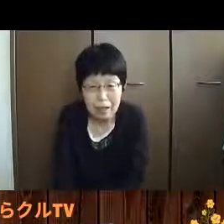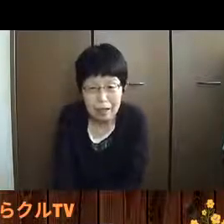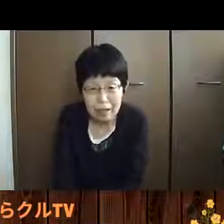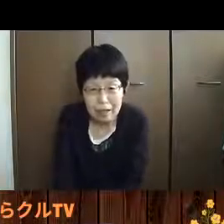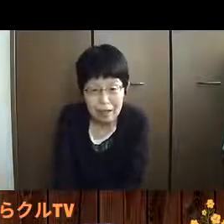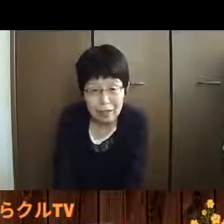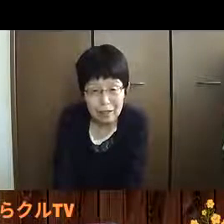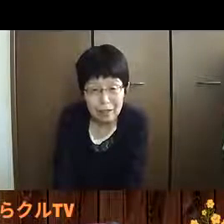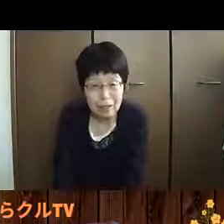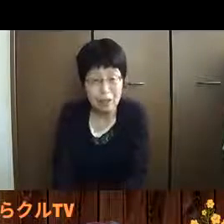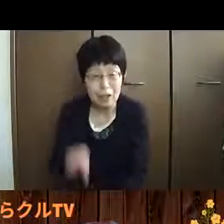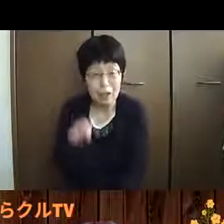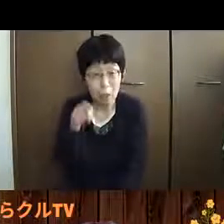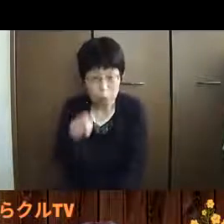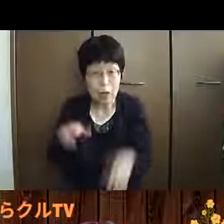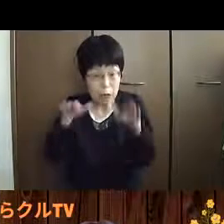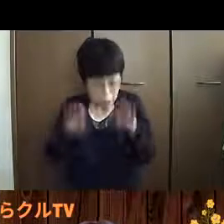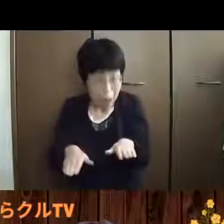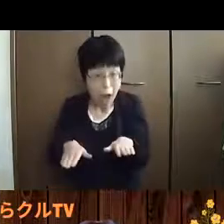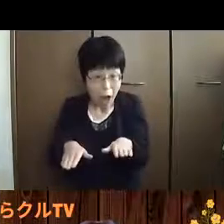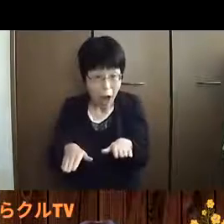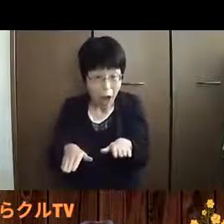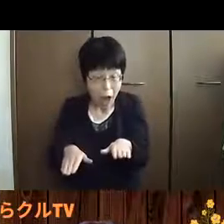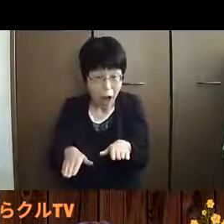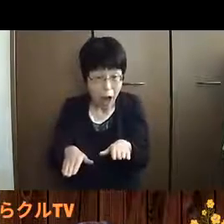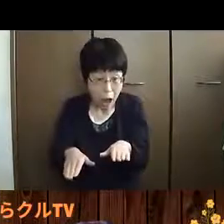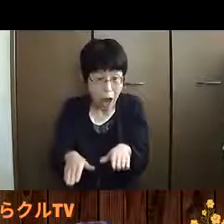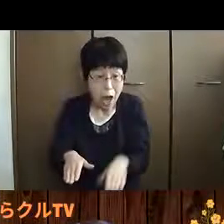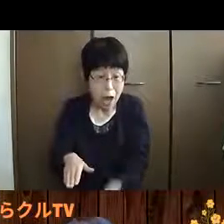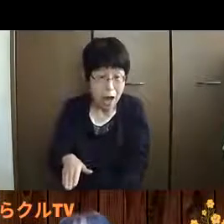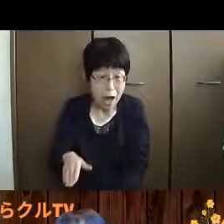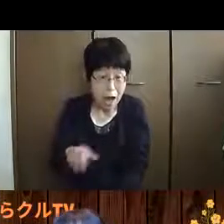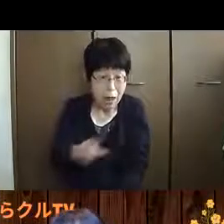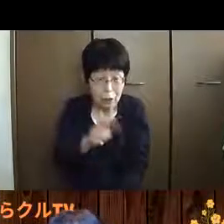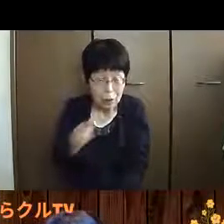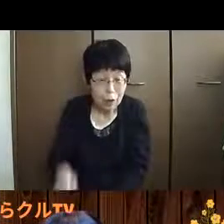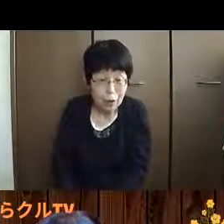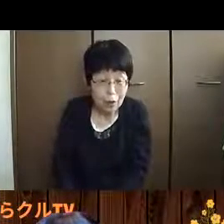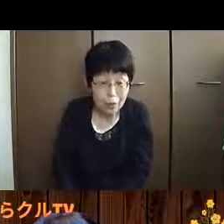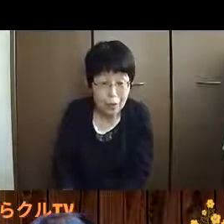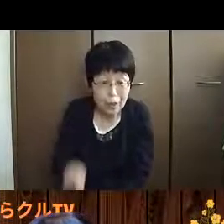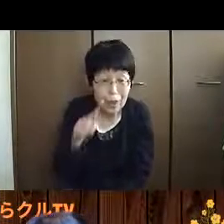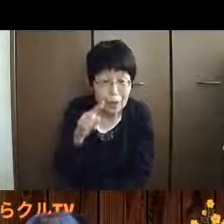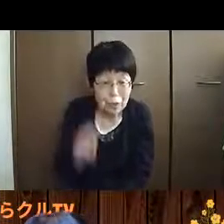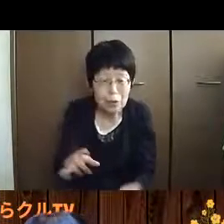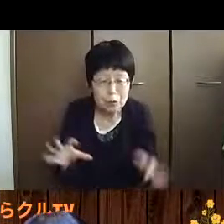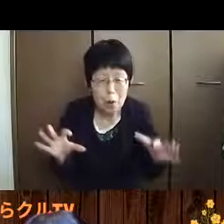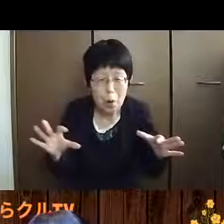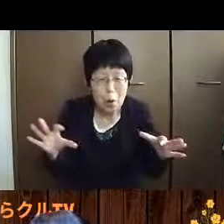これ今の感じですかね、ご意思さん、いろいろ。あ、このつながった感じがなんかとろろいもみたい